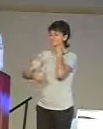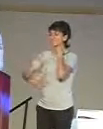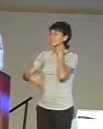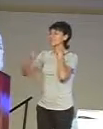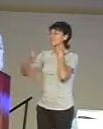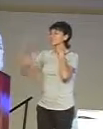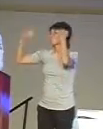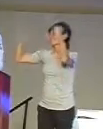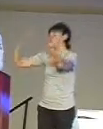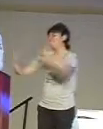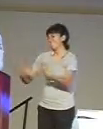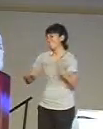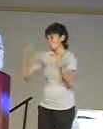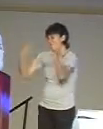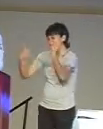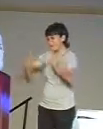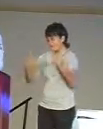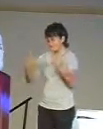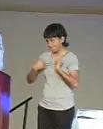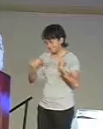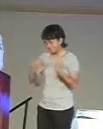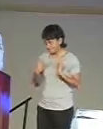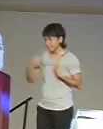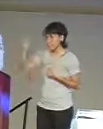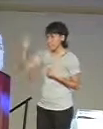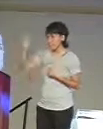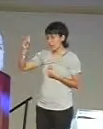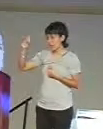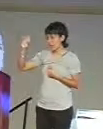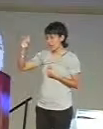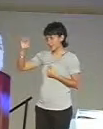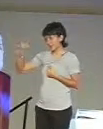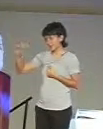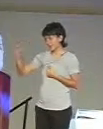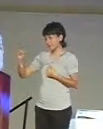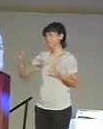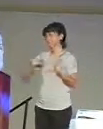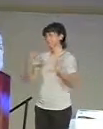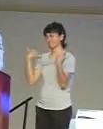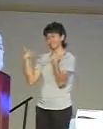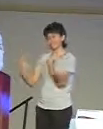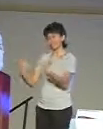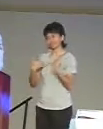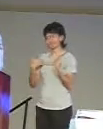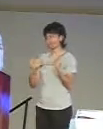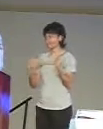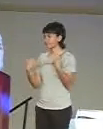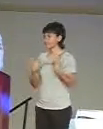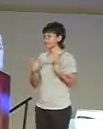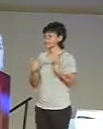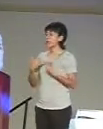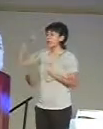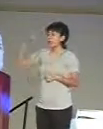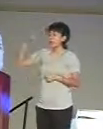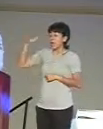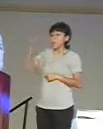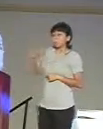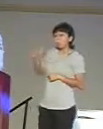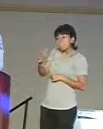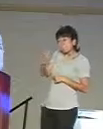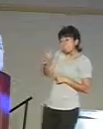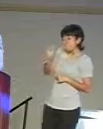de nacimientos pretérminos se ha reportado en embarazos en adolescentes hasta el